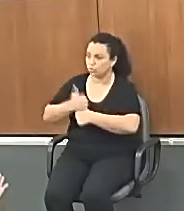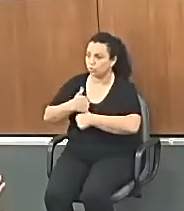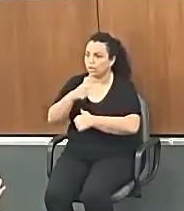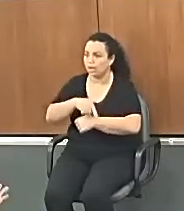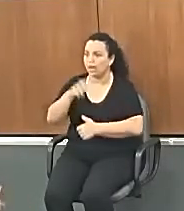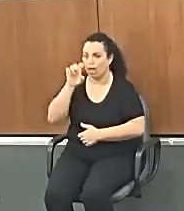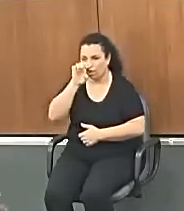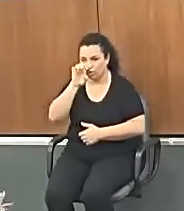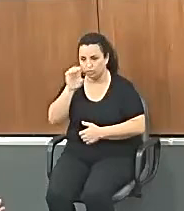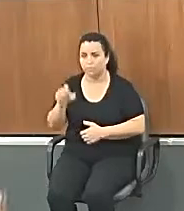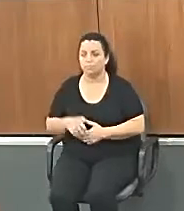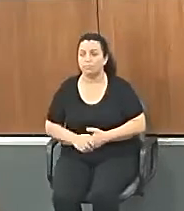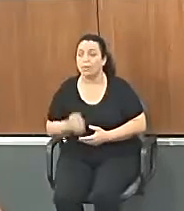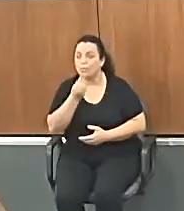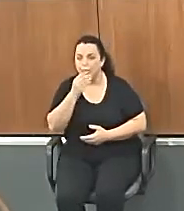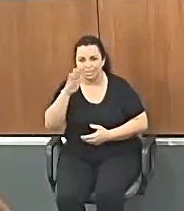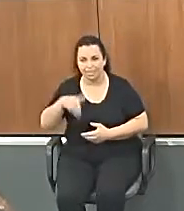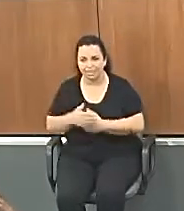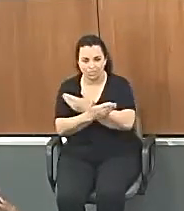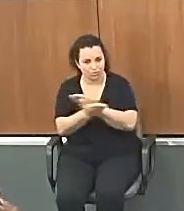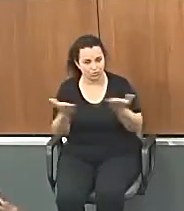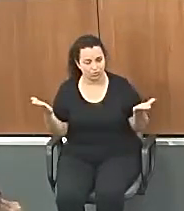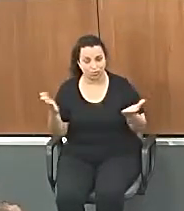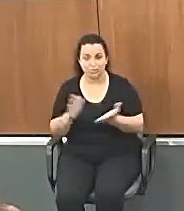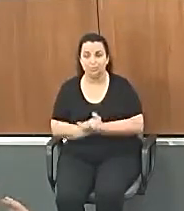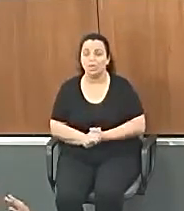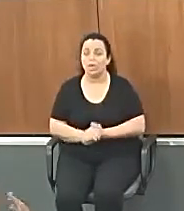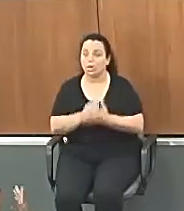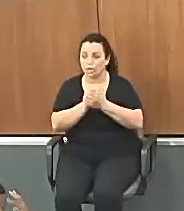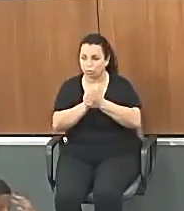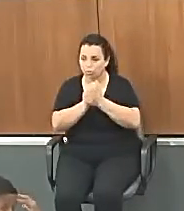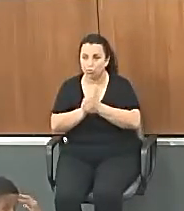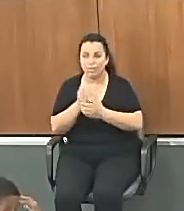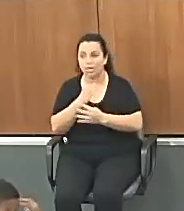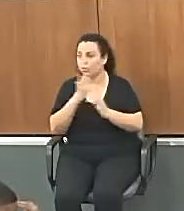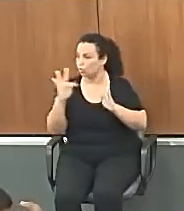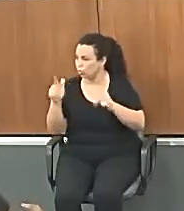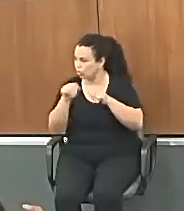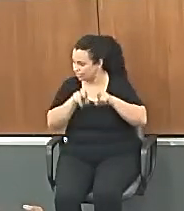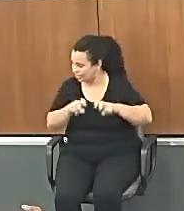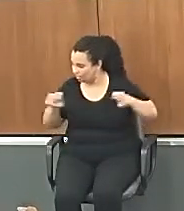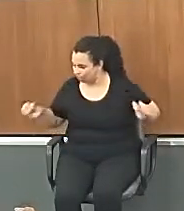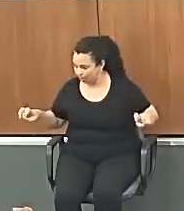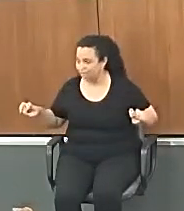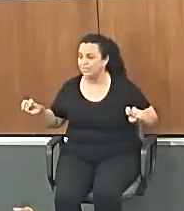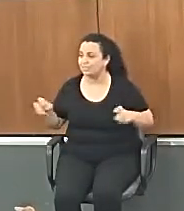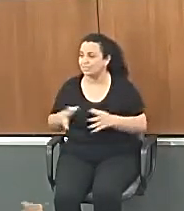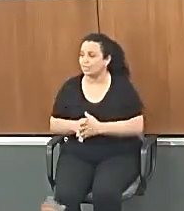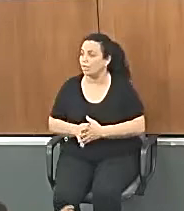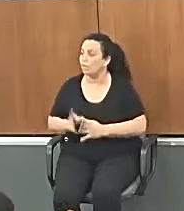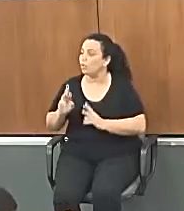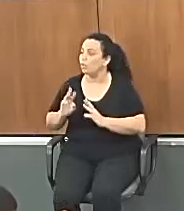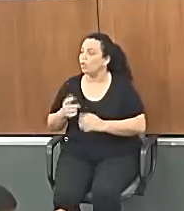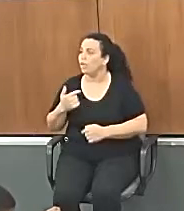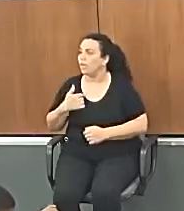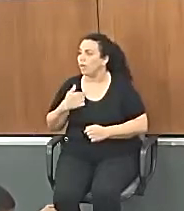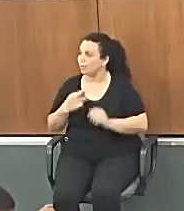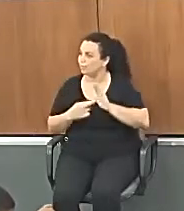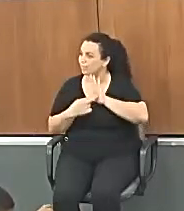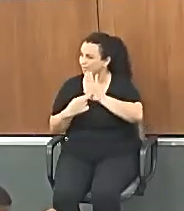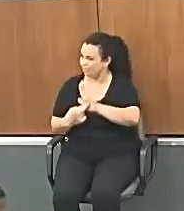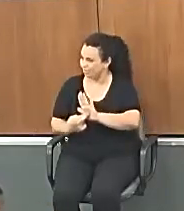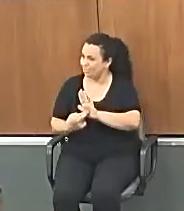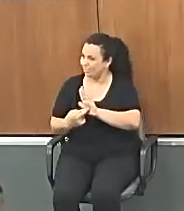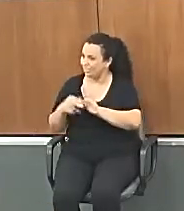boa tarde a todos gostaria de cumprimentar toda a mesa que nem que estar aqui representando a